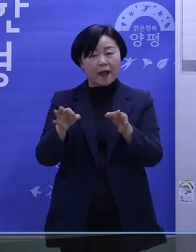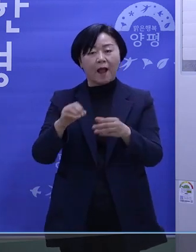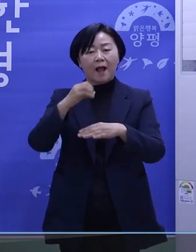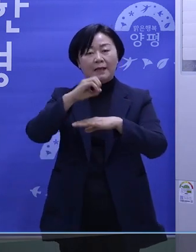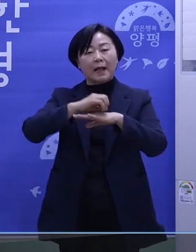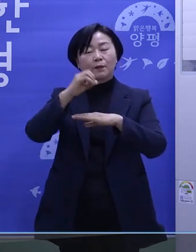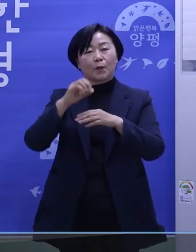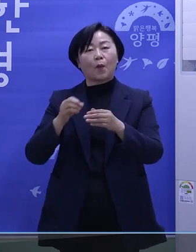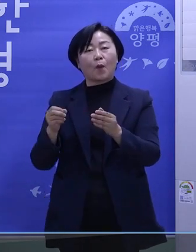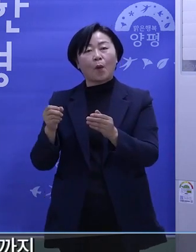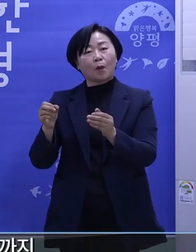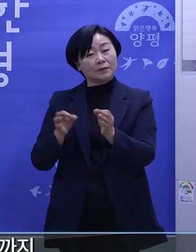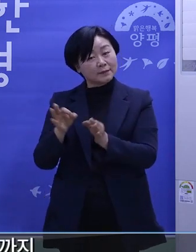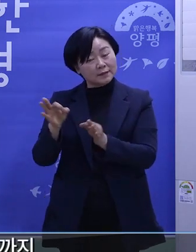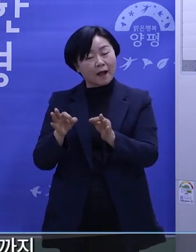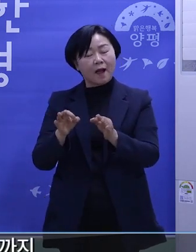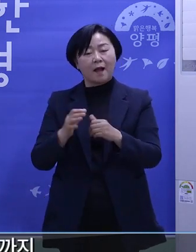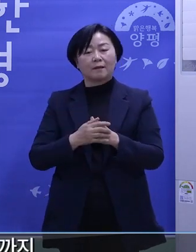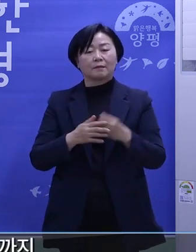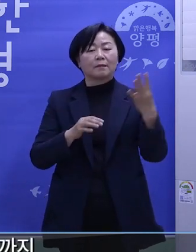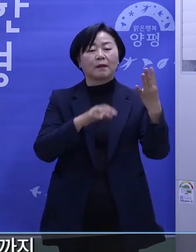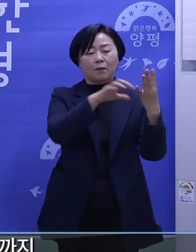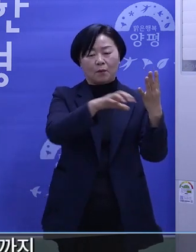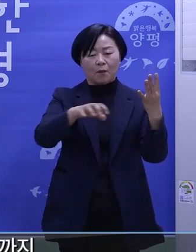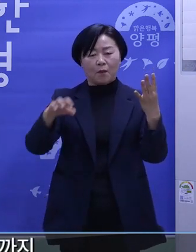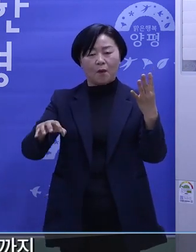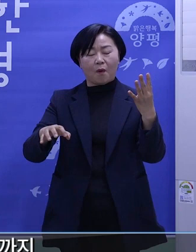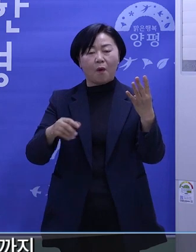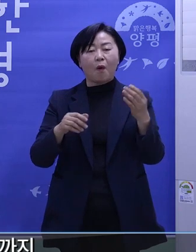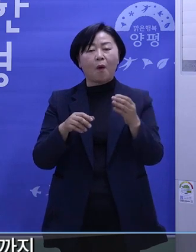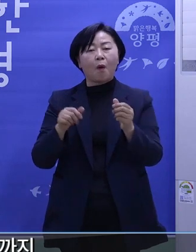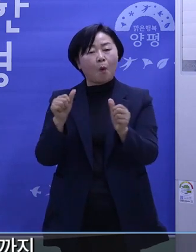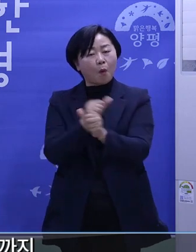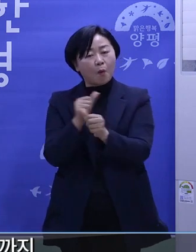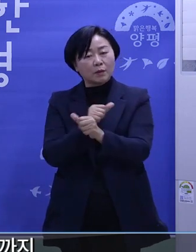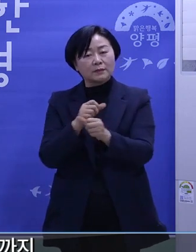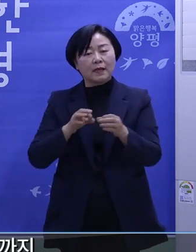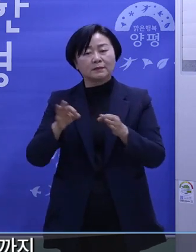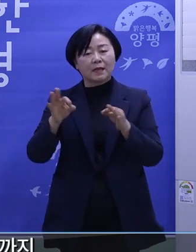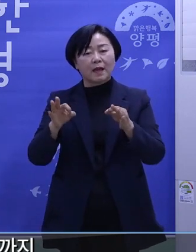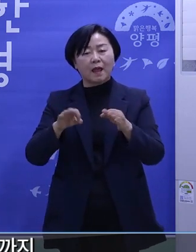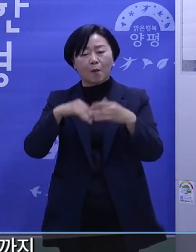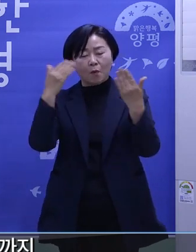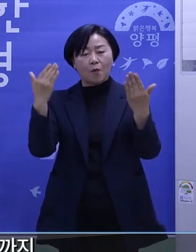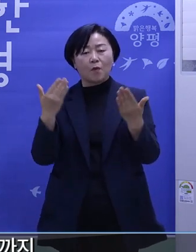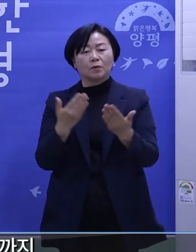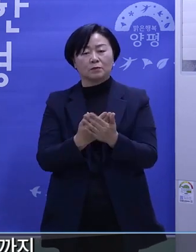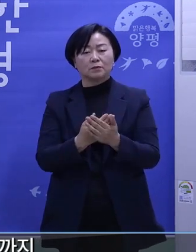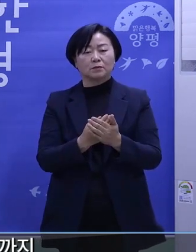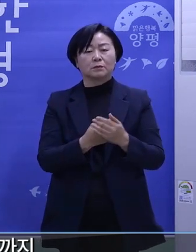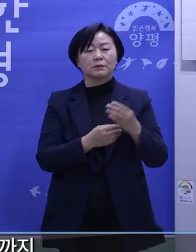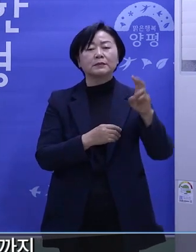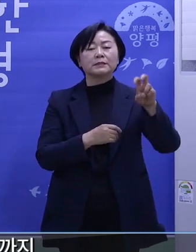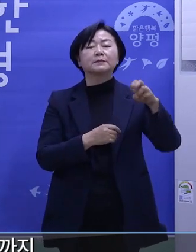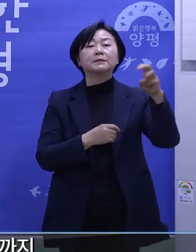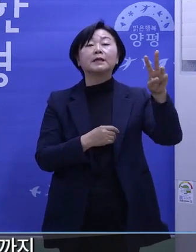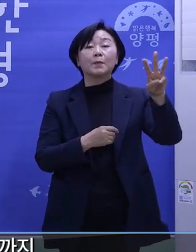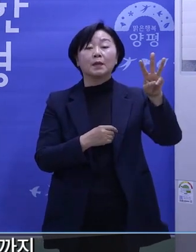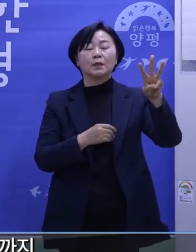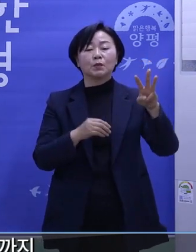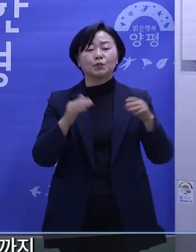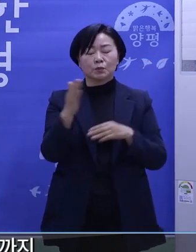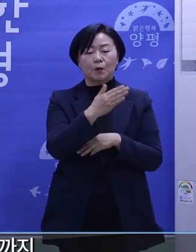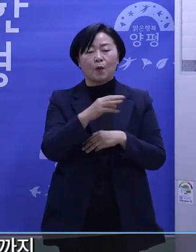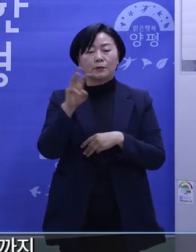양동 쌍학시장 등 관내 4개 전통시장의 민속 5일장 운영을 23일부터